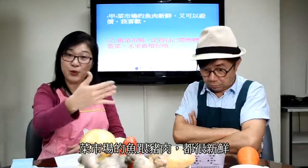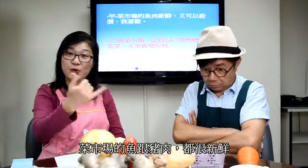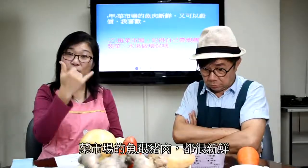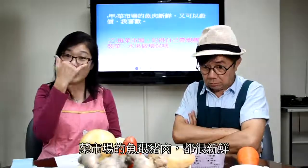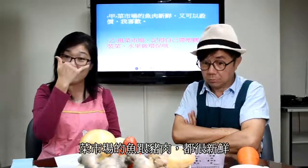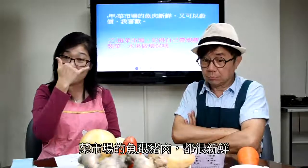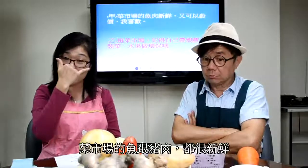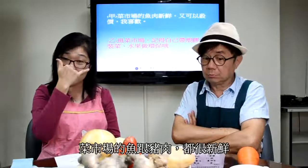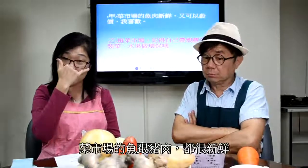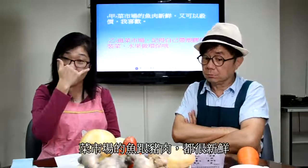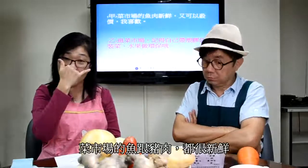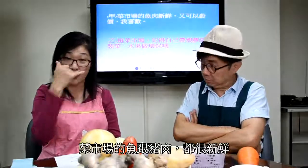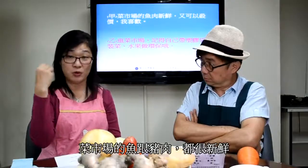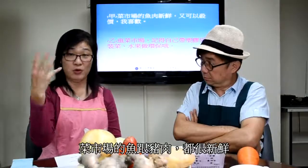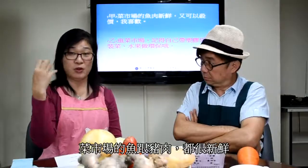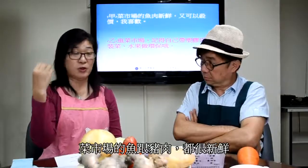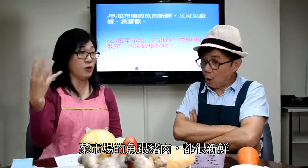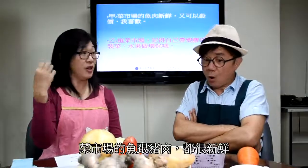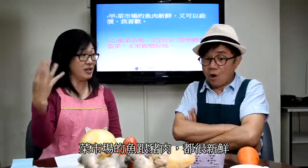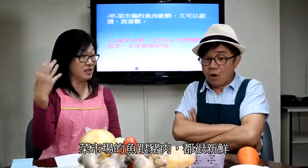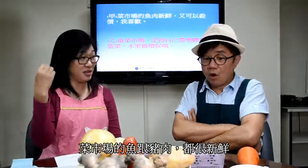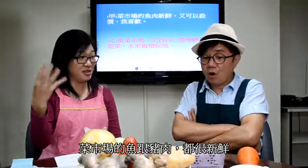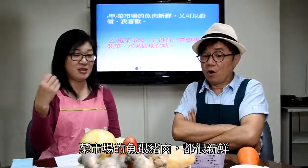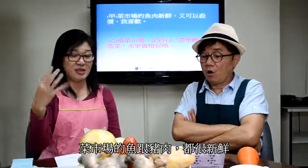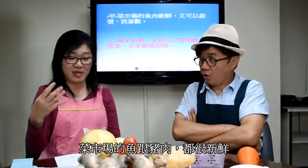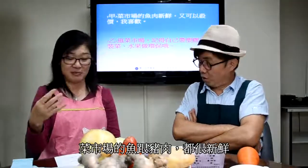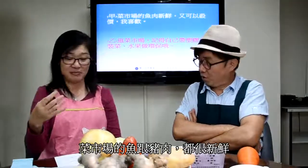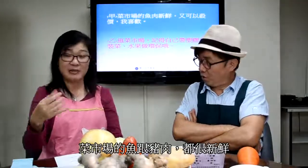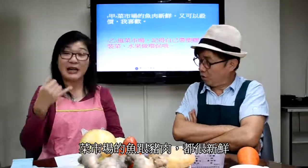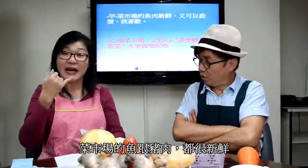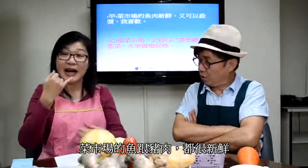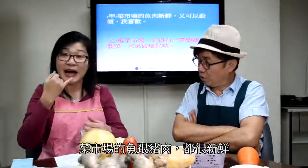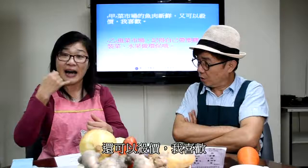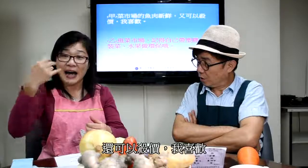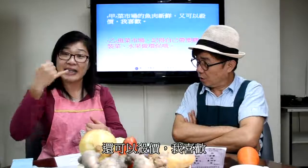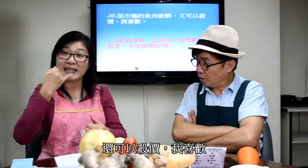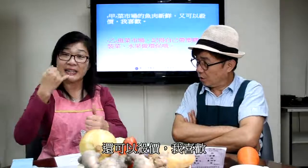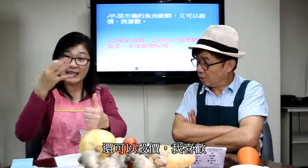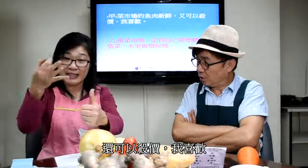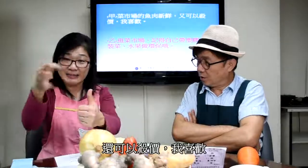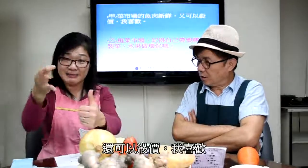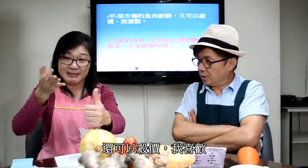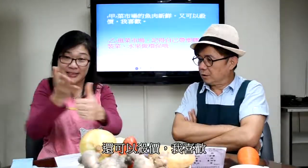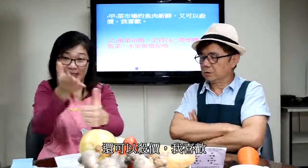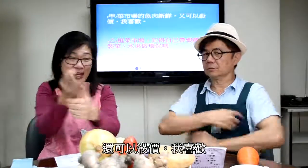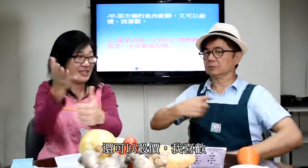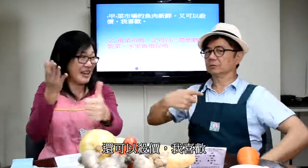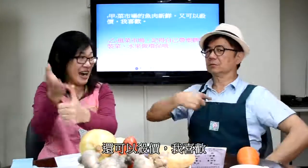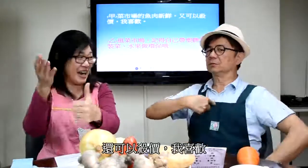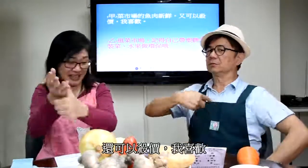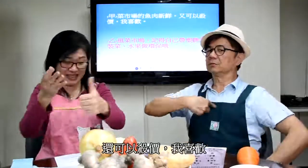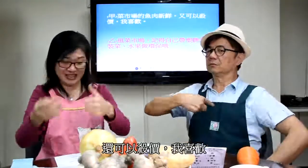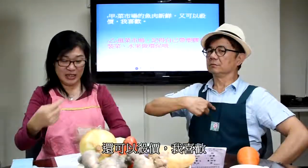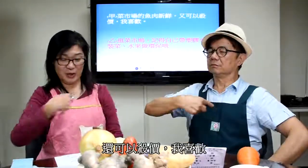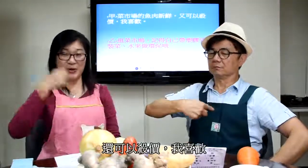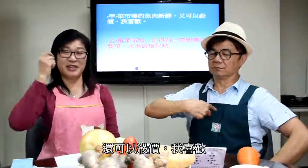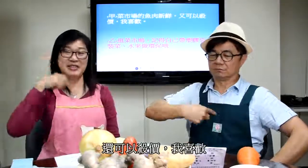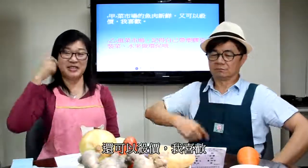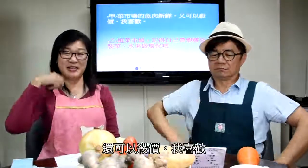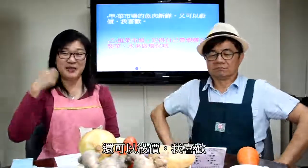市场的鱼跟猪肉都很新鲜， 还可以杀价，我喜欢。